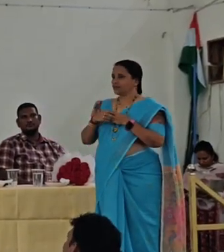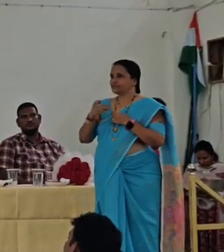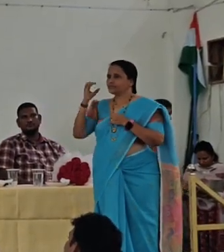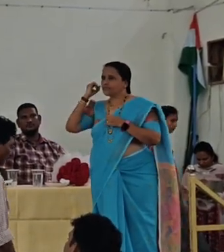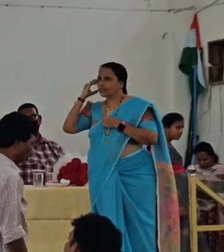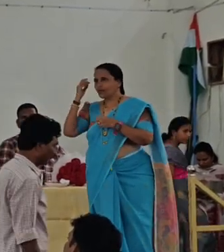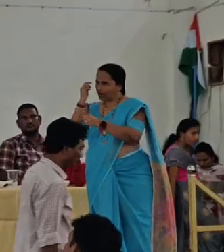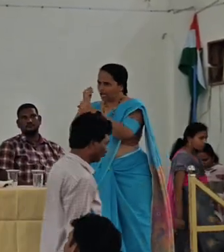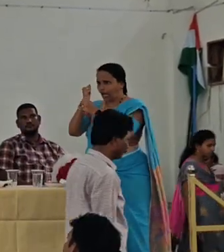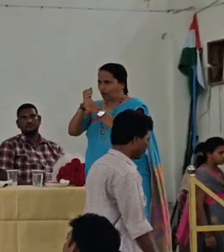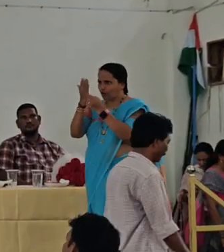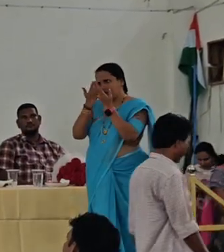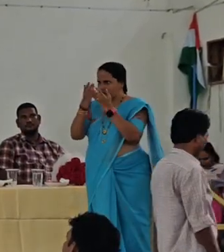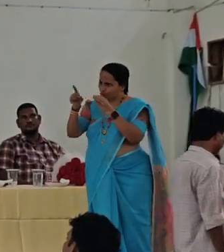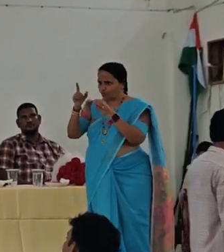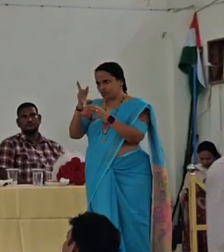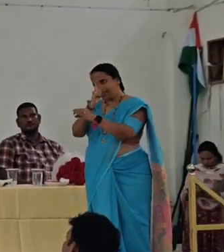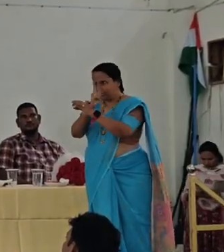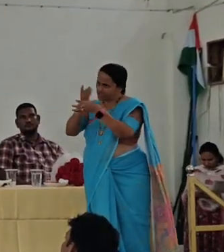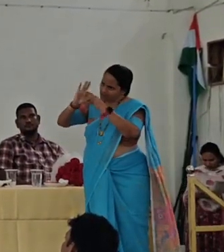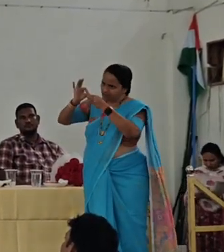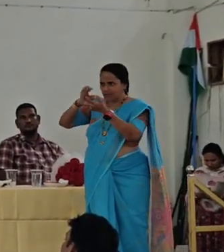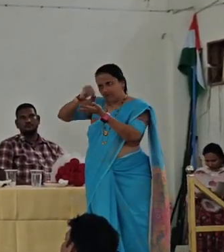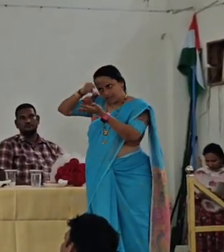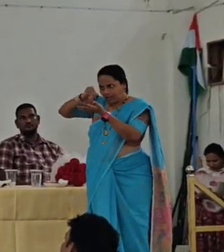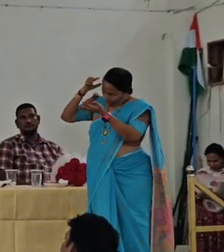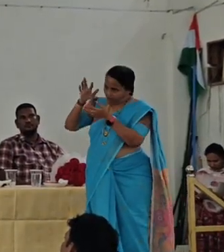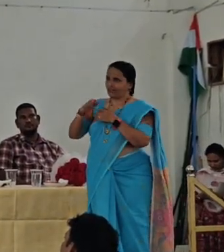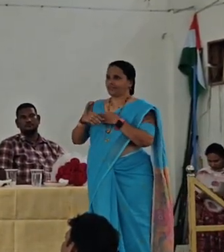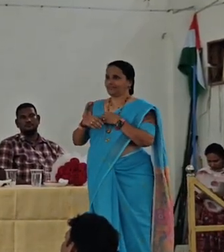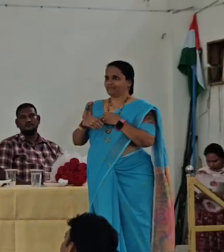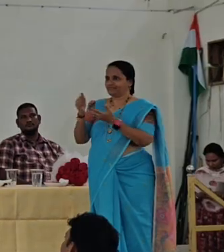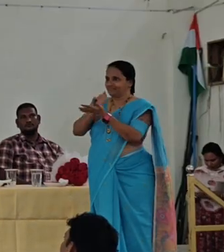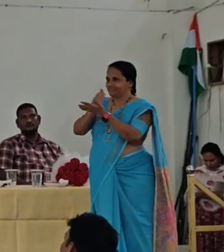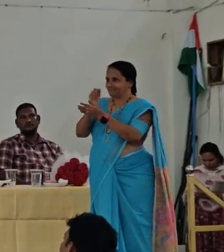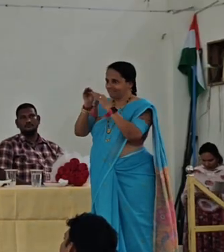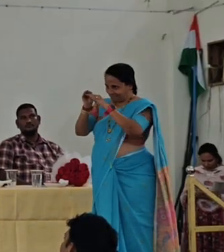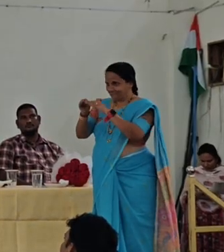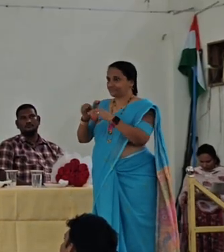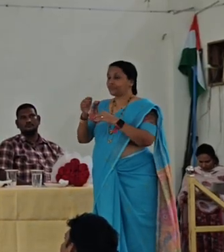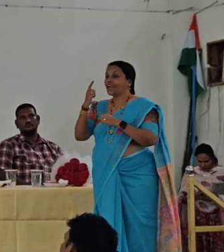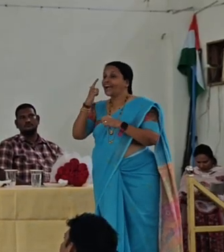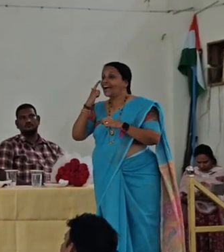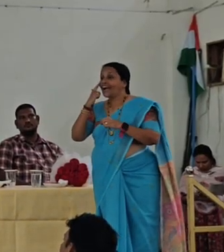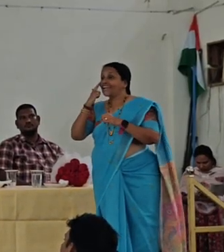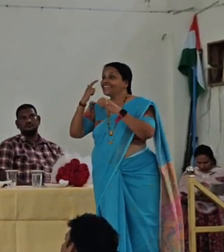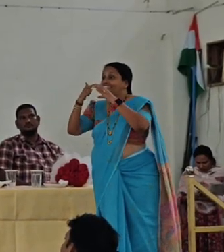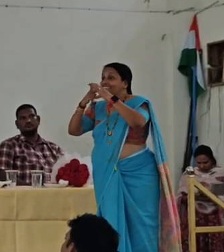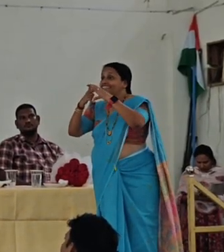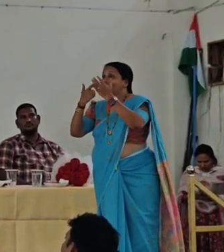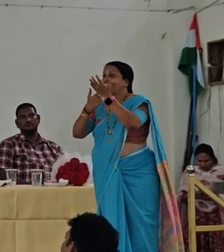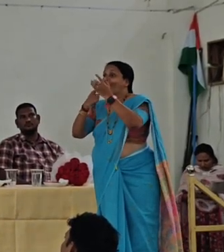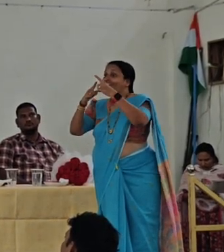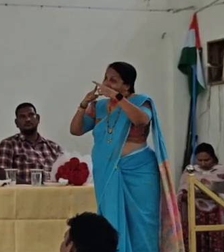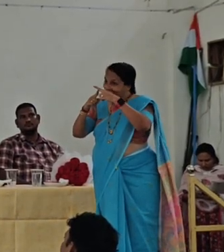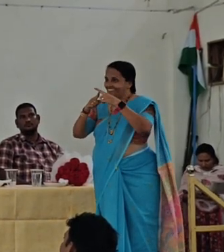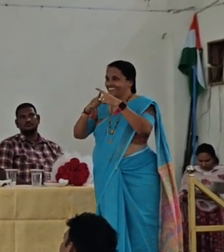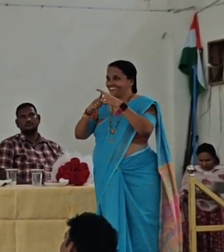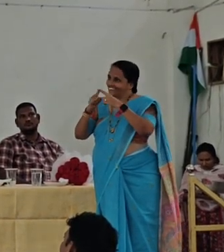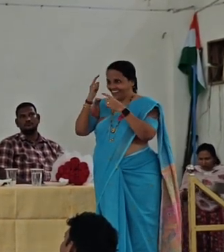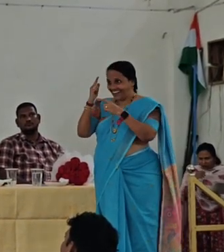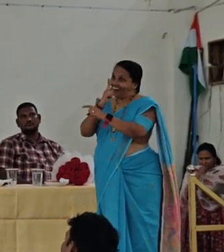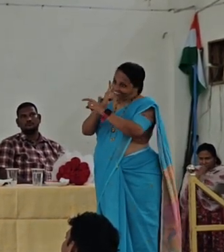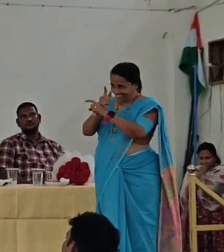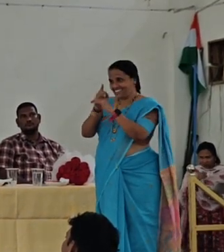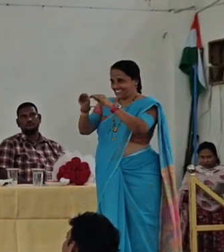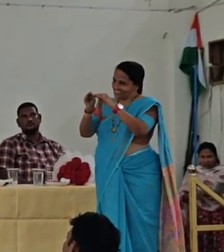మనకు ఉపాధ్యాయులు సైన్ లాంగ్వేజ్ మనకు తెలుసుకుంటే బాగుంటుంది. ఆల్రెడీ ఐఆర్టీస్ అలాగే స్పెషల్ టీచర్స్